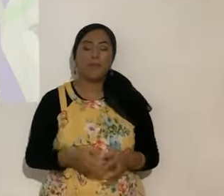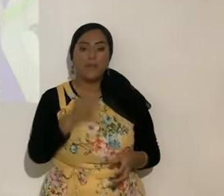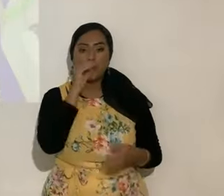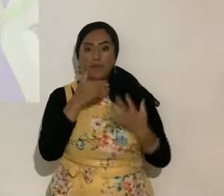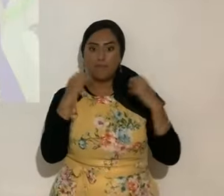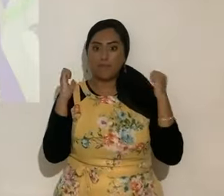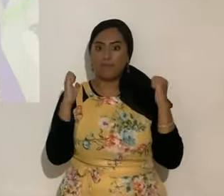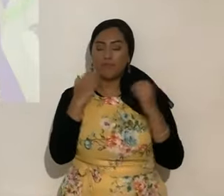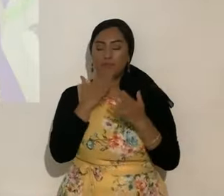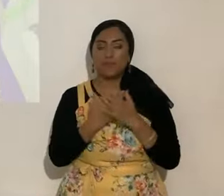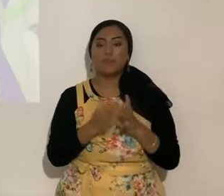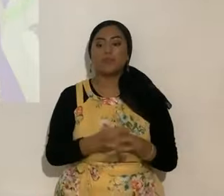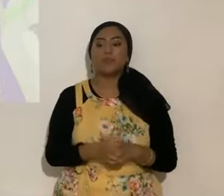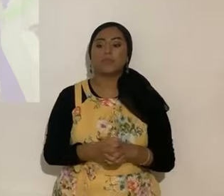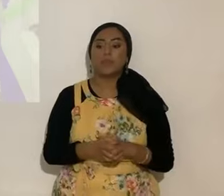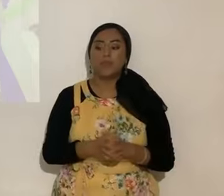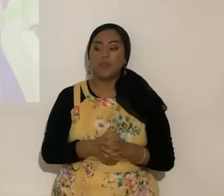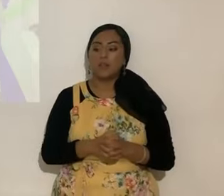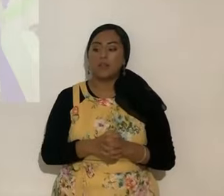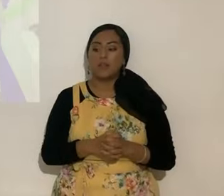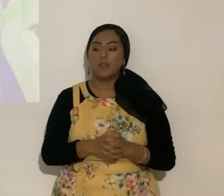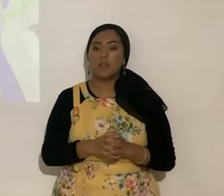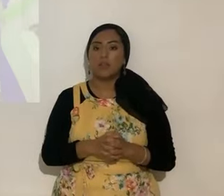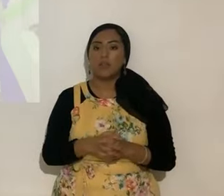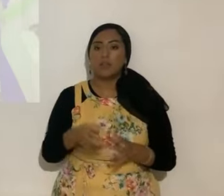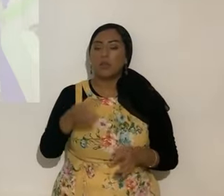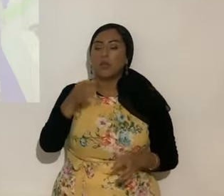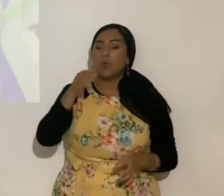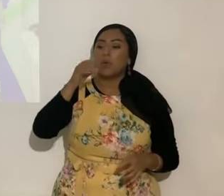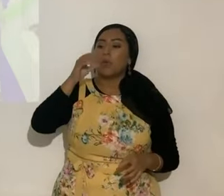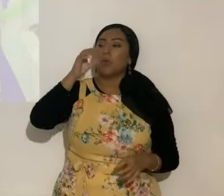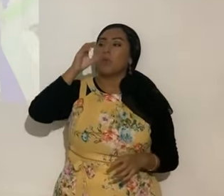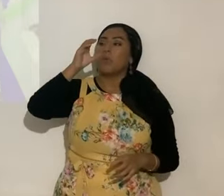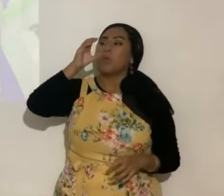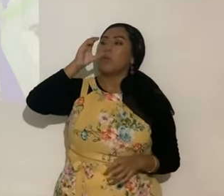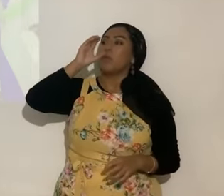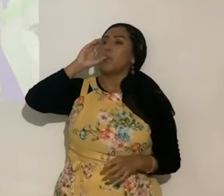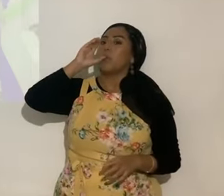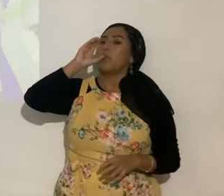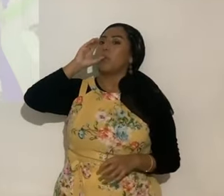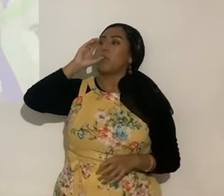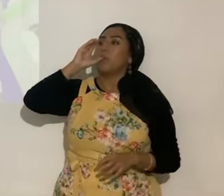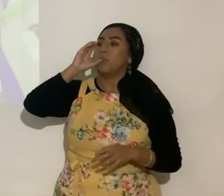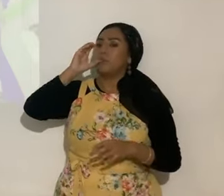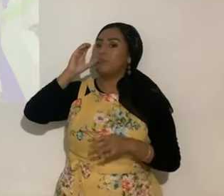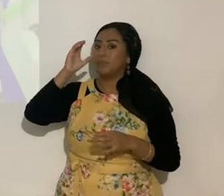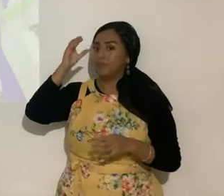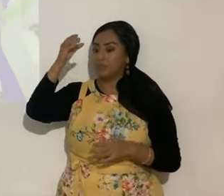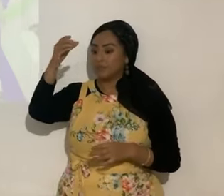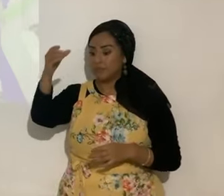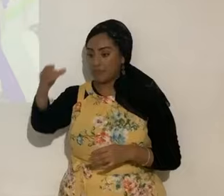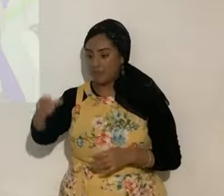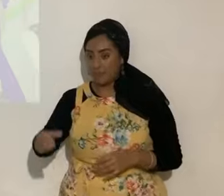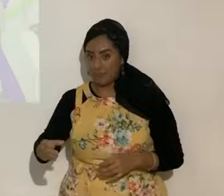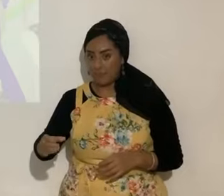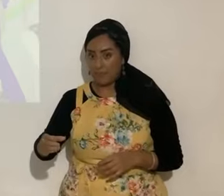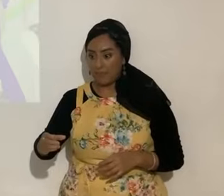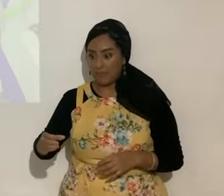mucha vitamina C y demás, sí, es el placer de tomarlo, y, se deja, el vaso,